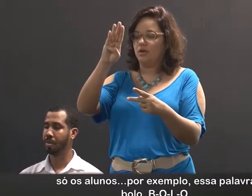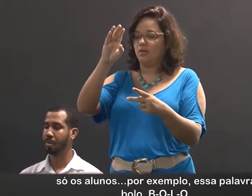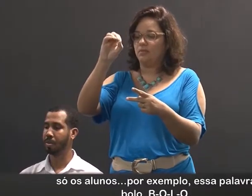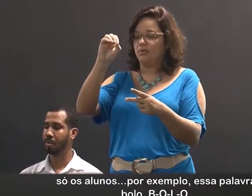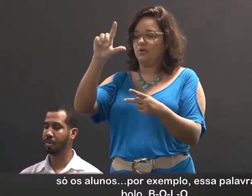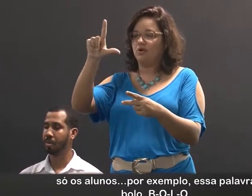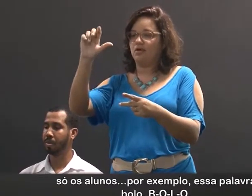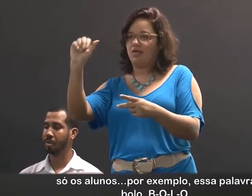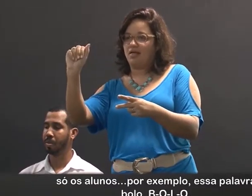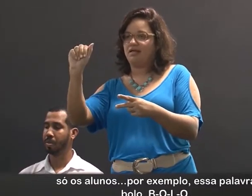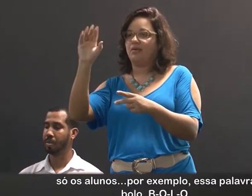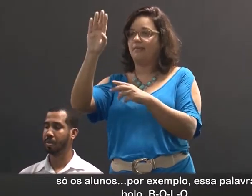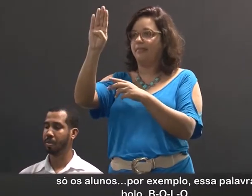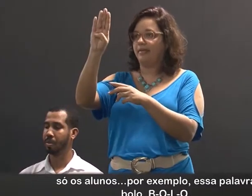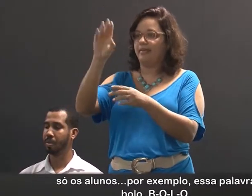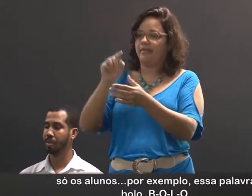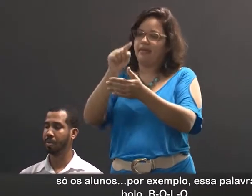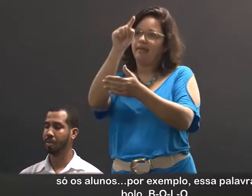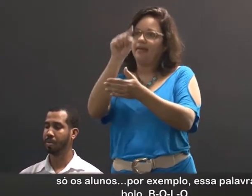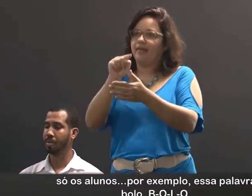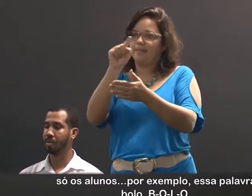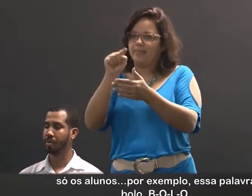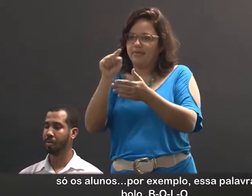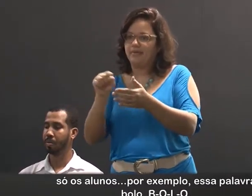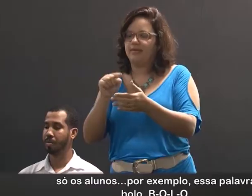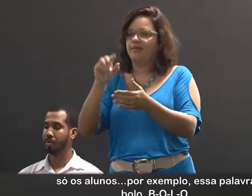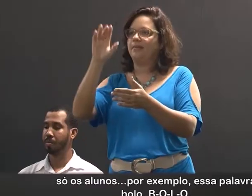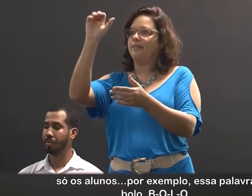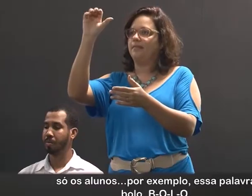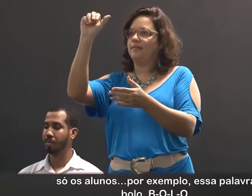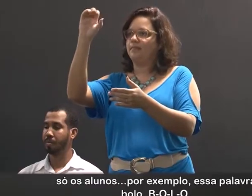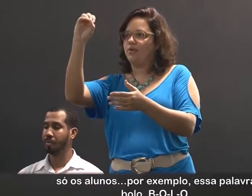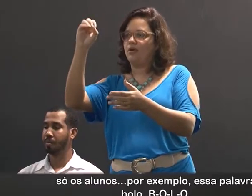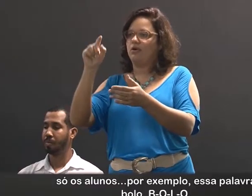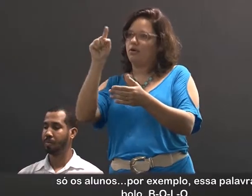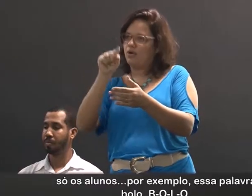só os alunos... Por exemplo, essa palavra bolo.